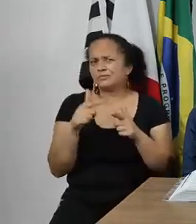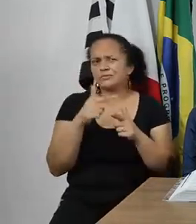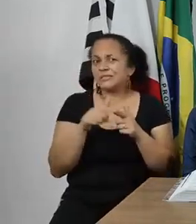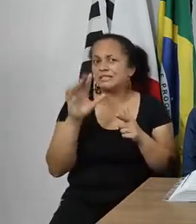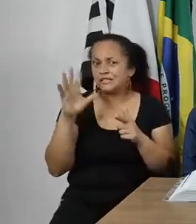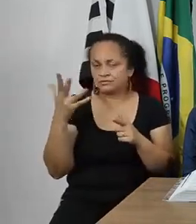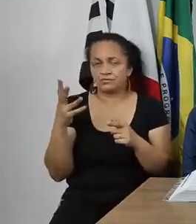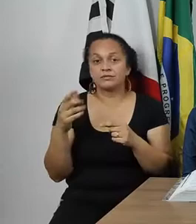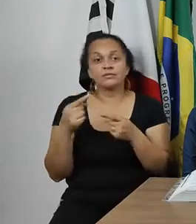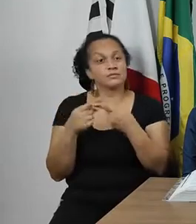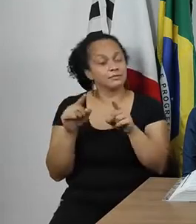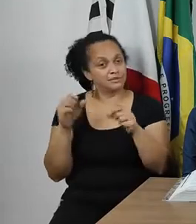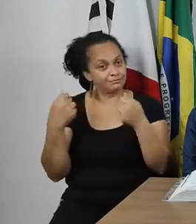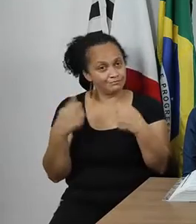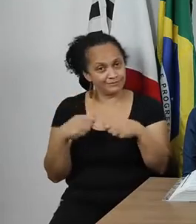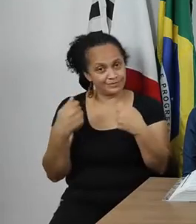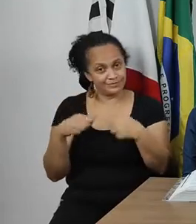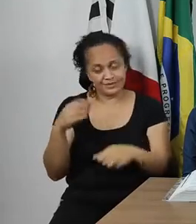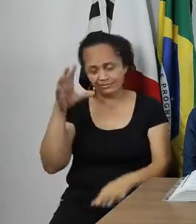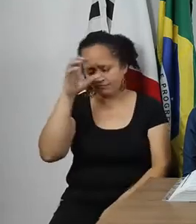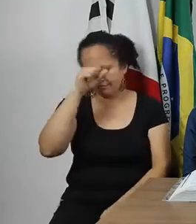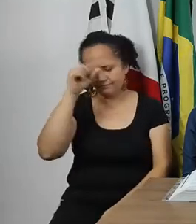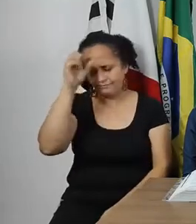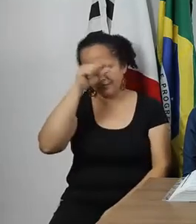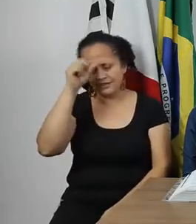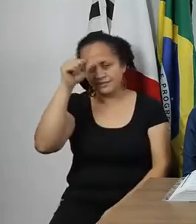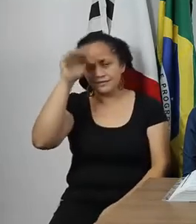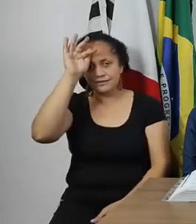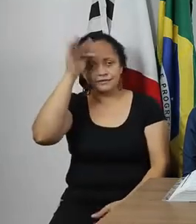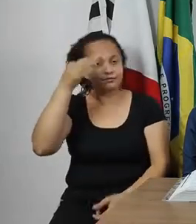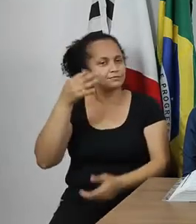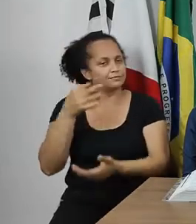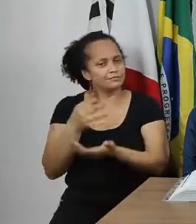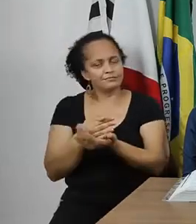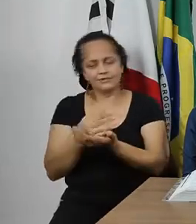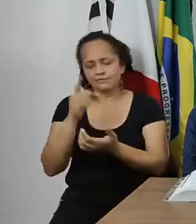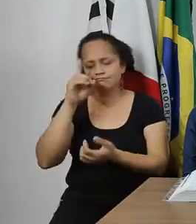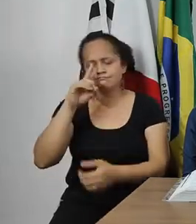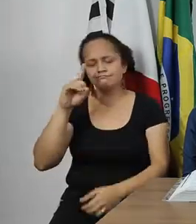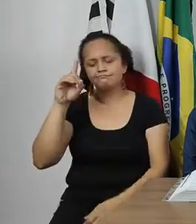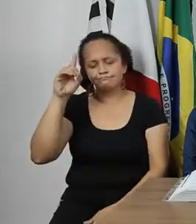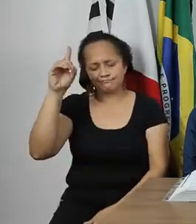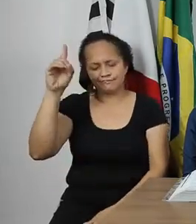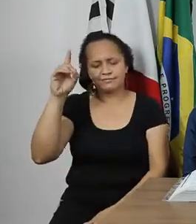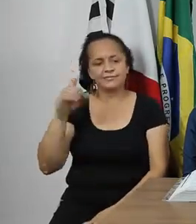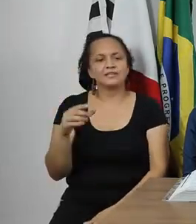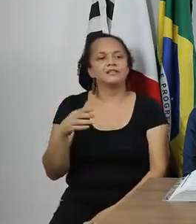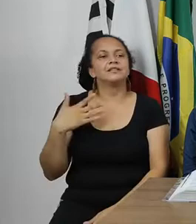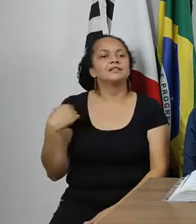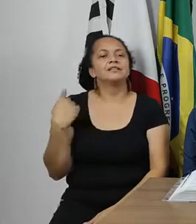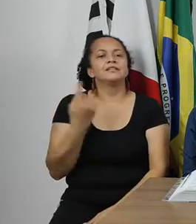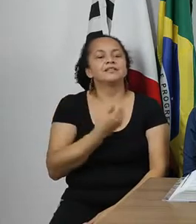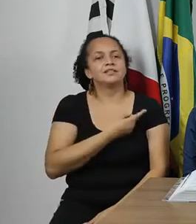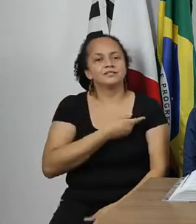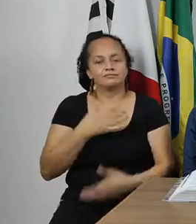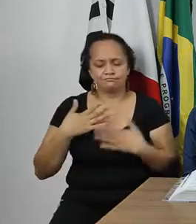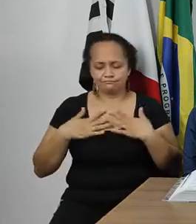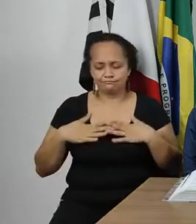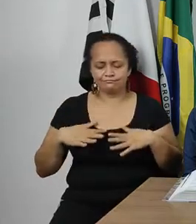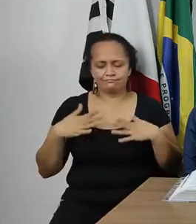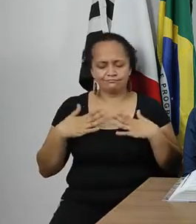a gente precisa aprender a confiar em Deus, de forma que a gente descanse